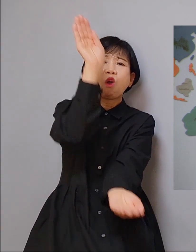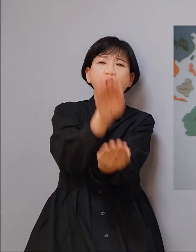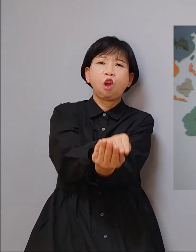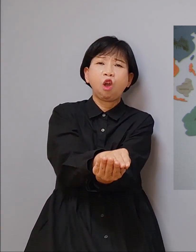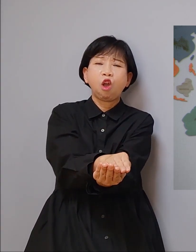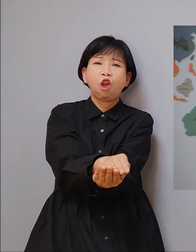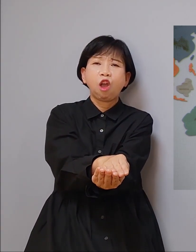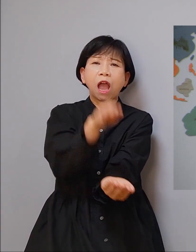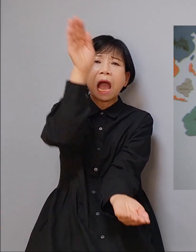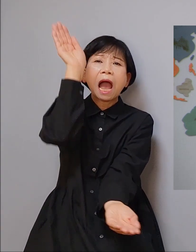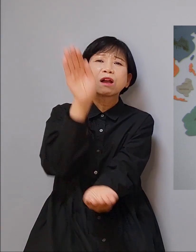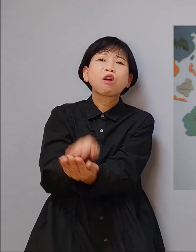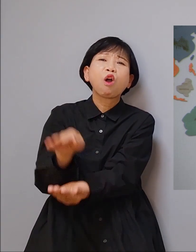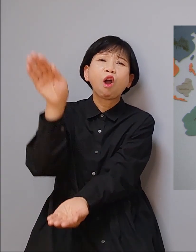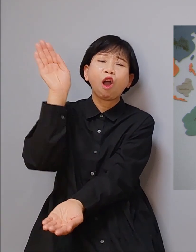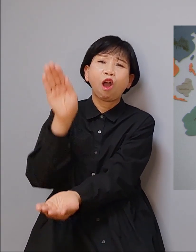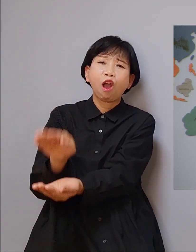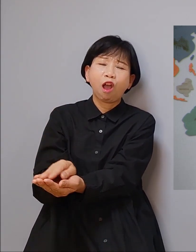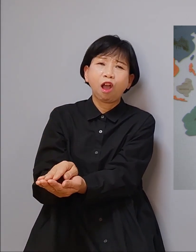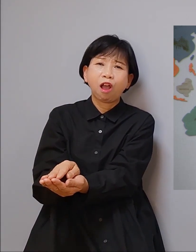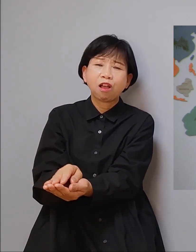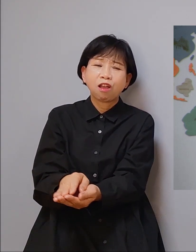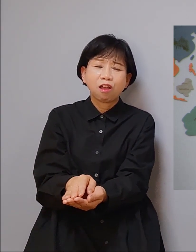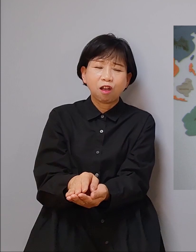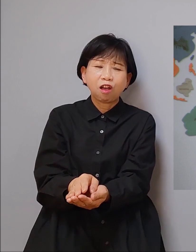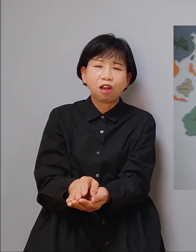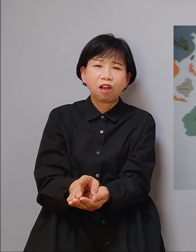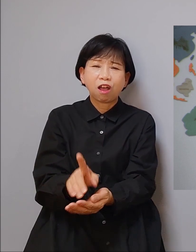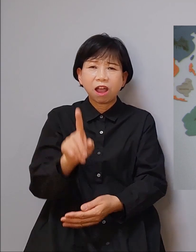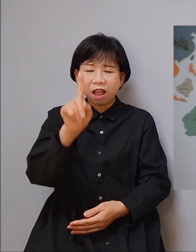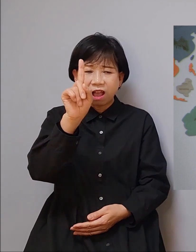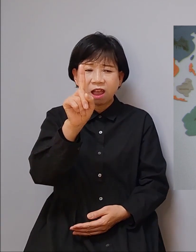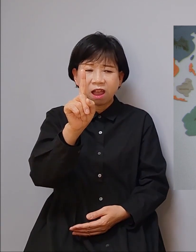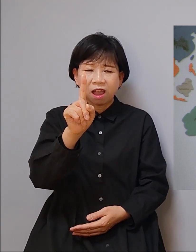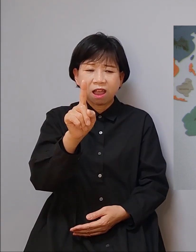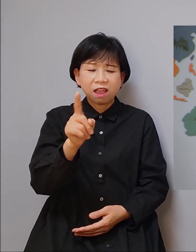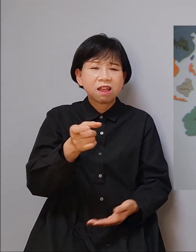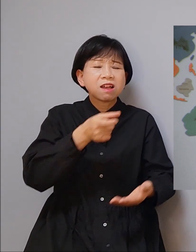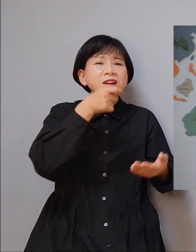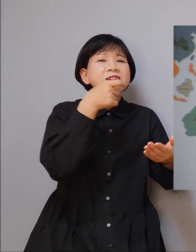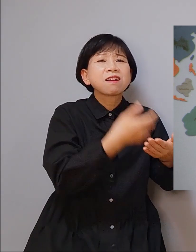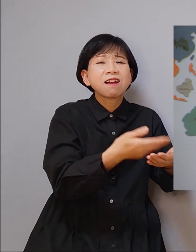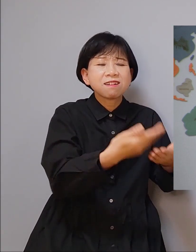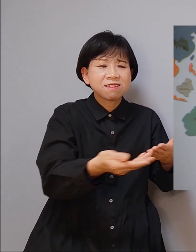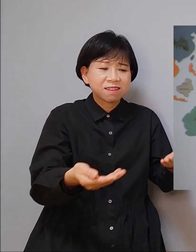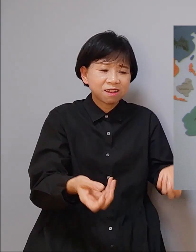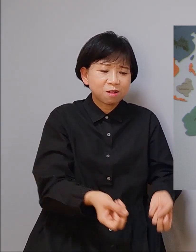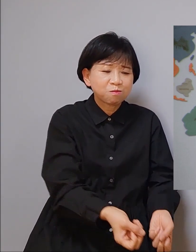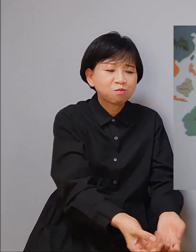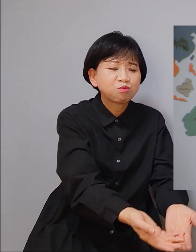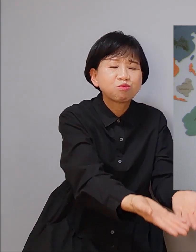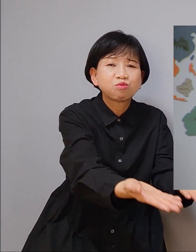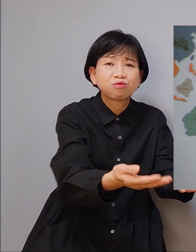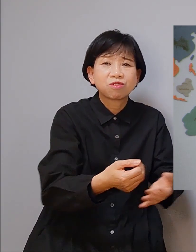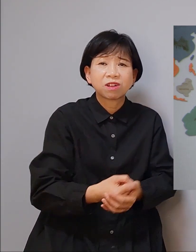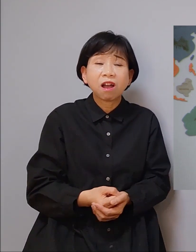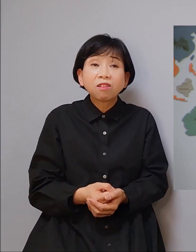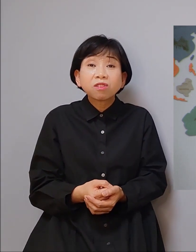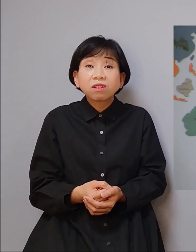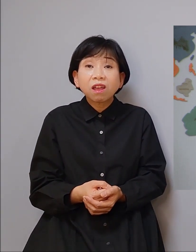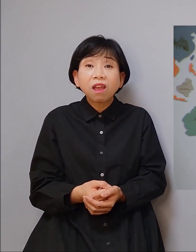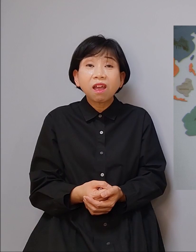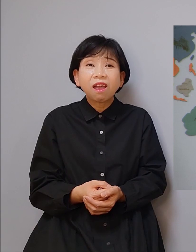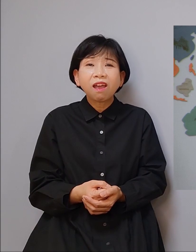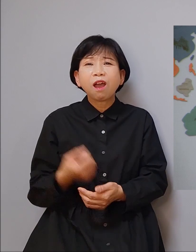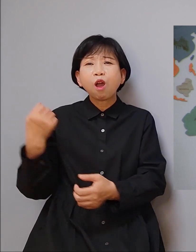악어 한 마리를 그 강에 풀어놨습니다. 그랬더니 이 모든 군인들이 다 강을